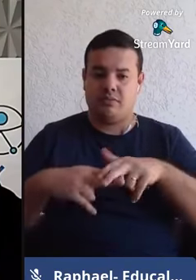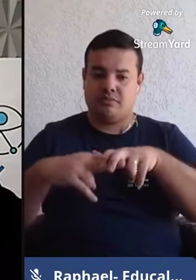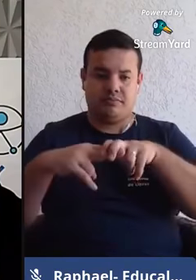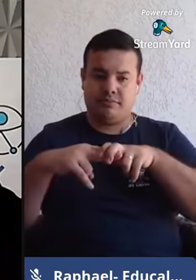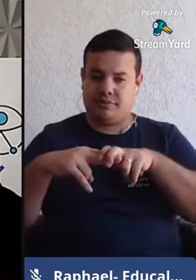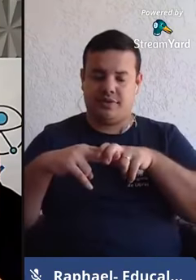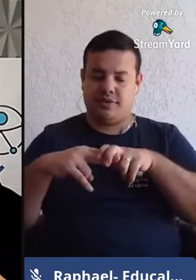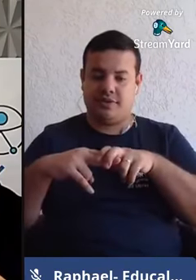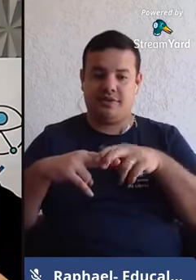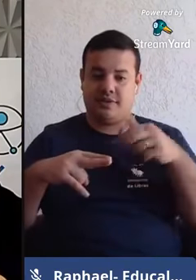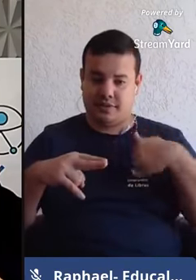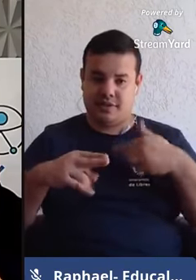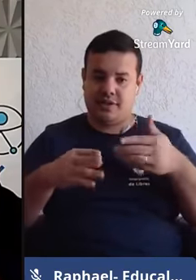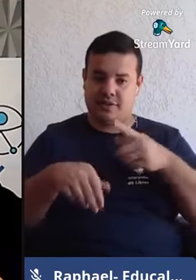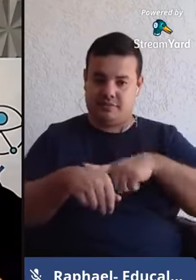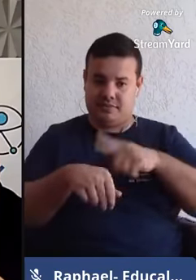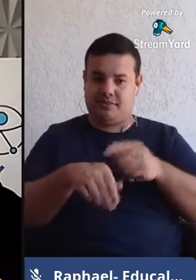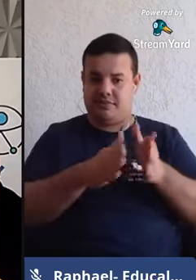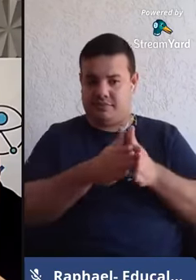pandemia,